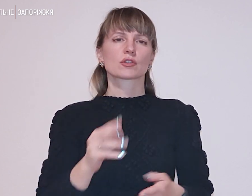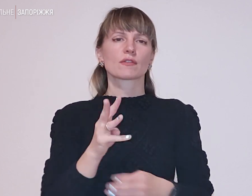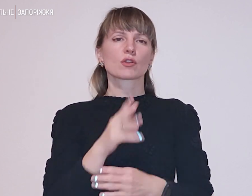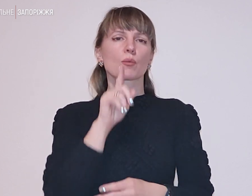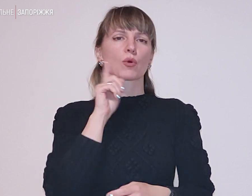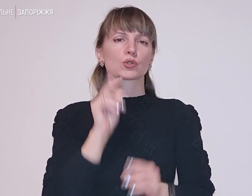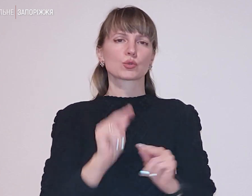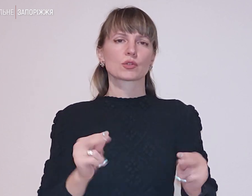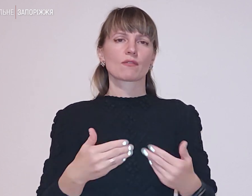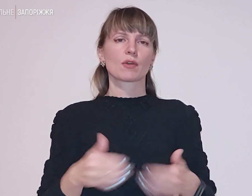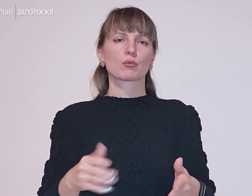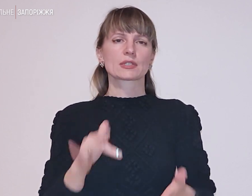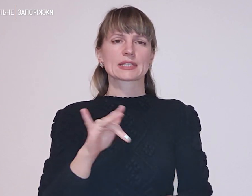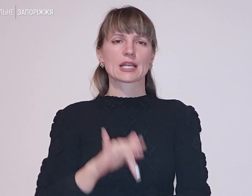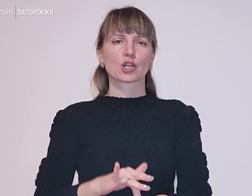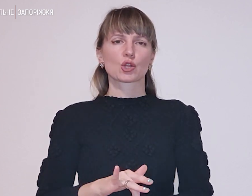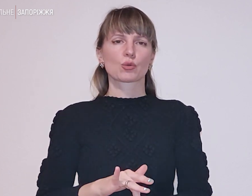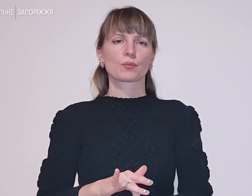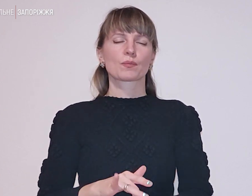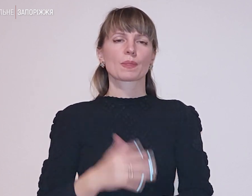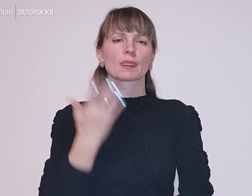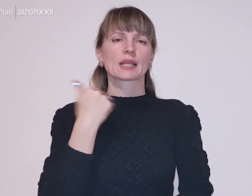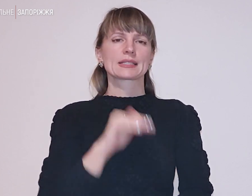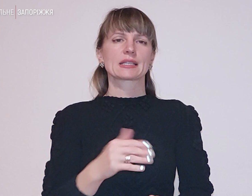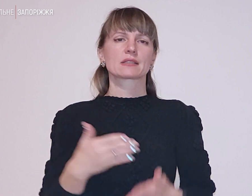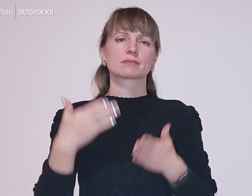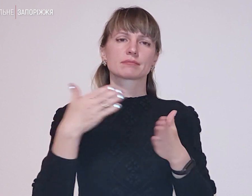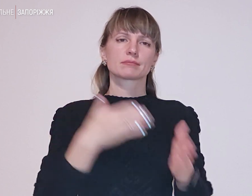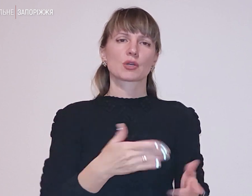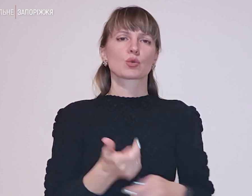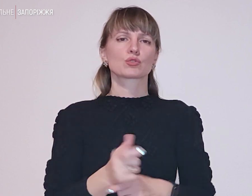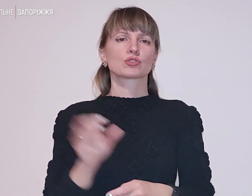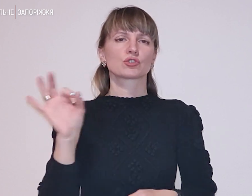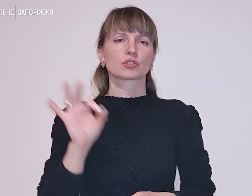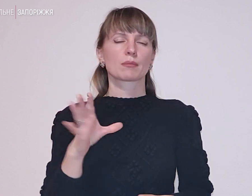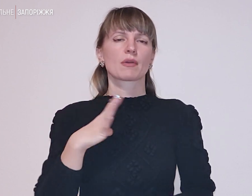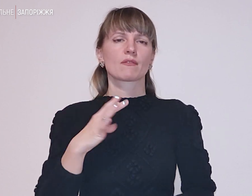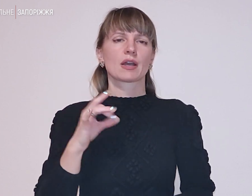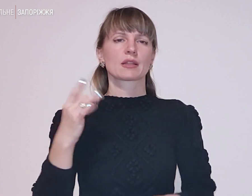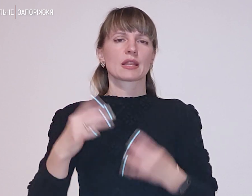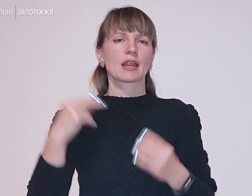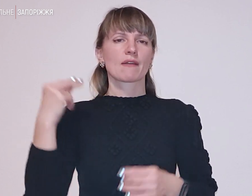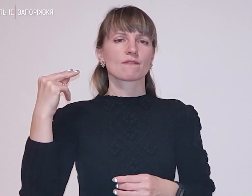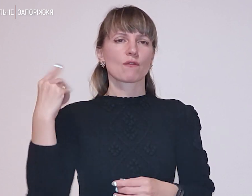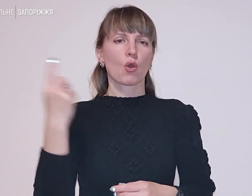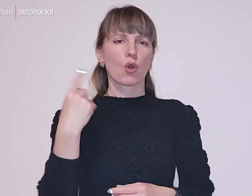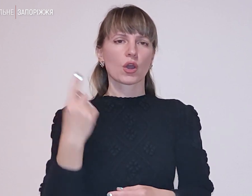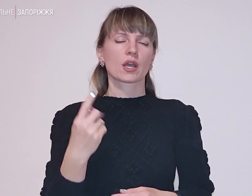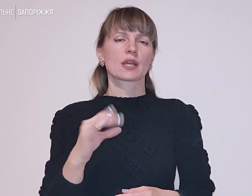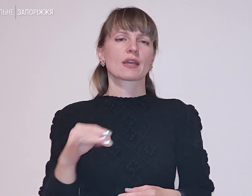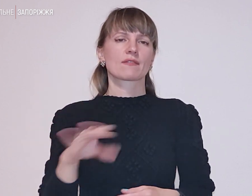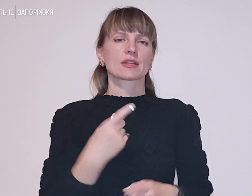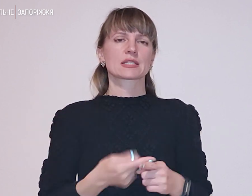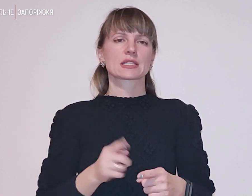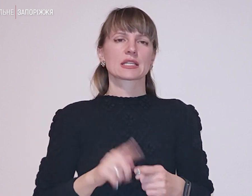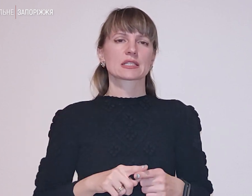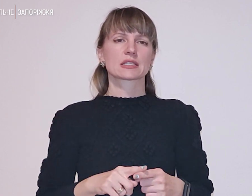педагоги, випускники центру. Коли дітки лягають спати, а дуже часто і тривоги звучать, і все це, то